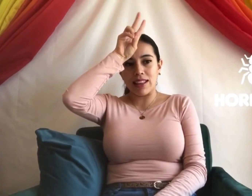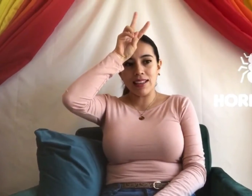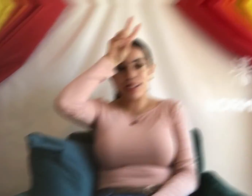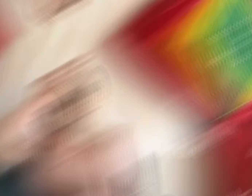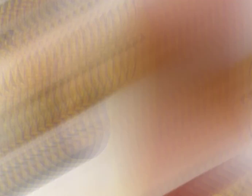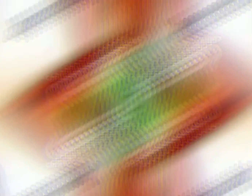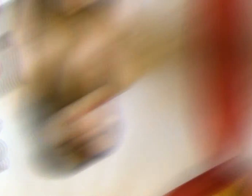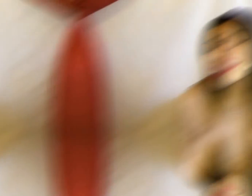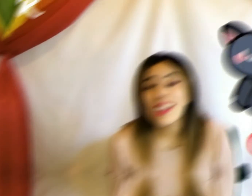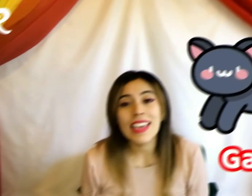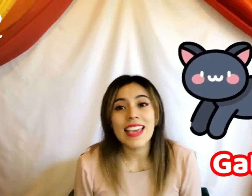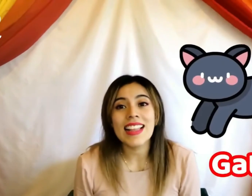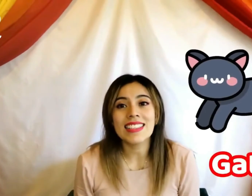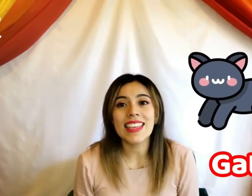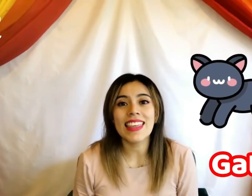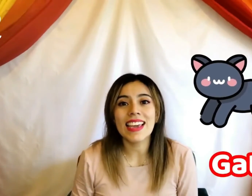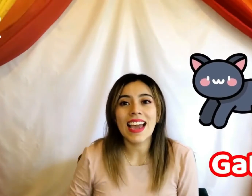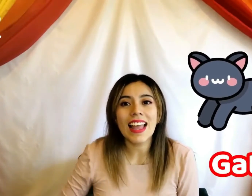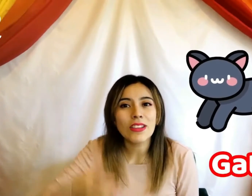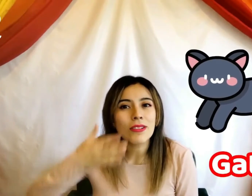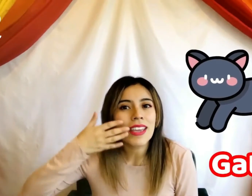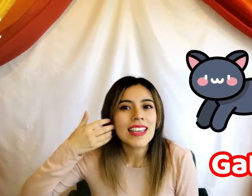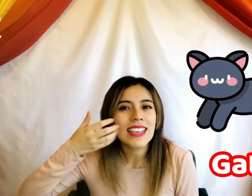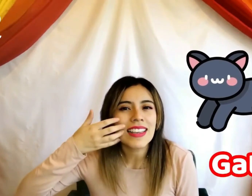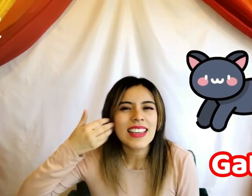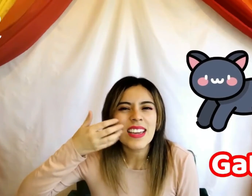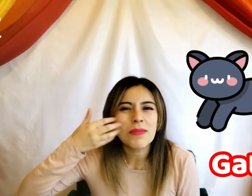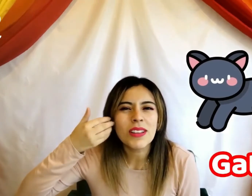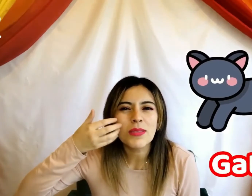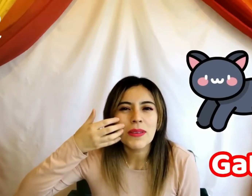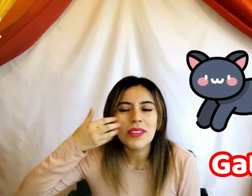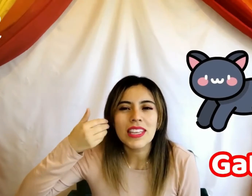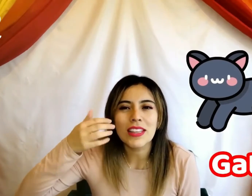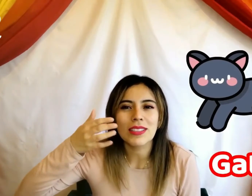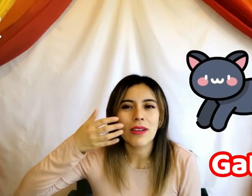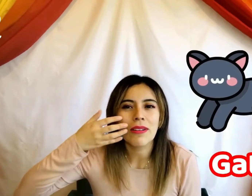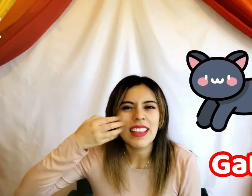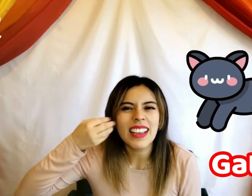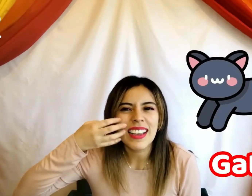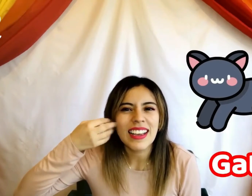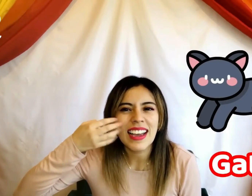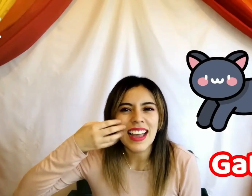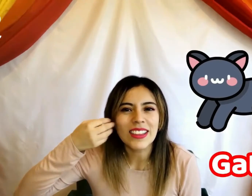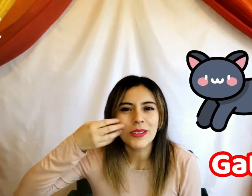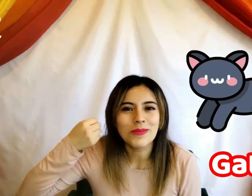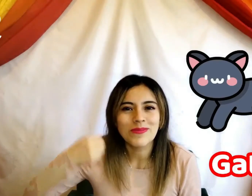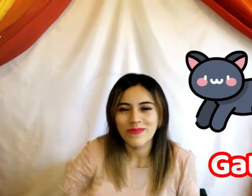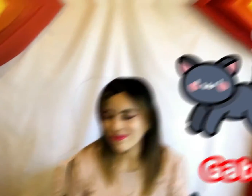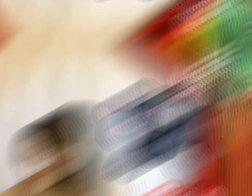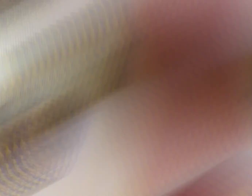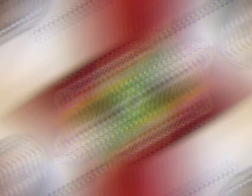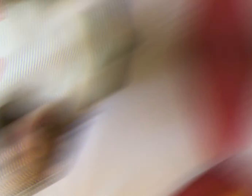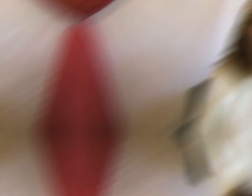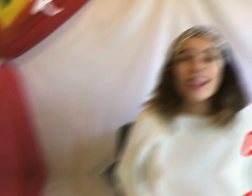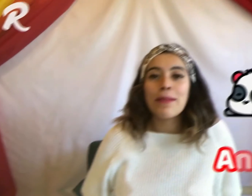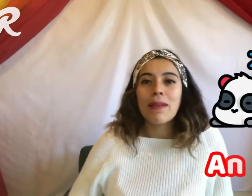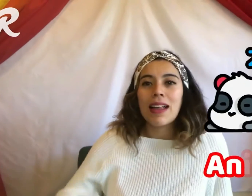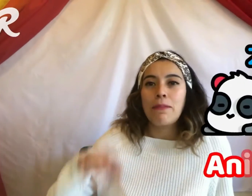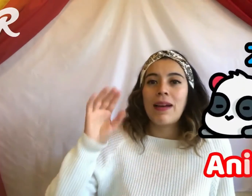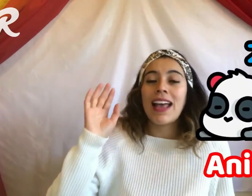antenitas. Y la seña de gato, que es aquí como en los bigotitos, ¿se acuerdan? Gato. Animal, para